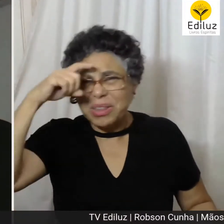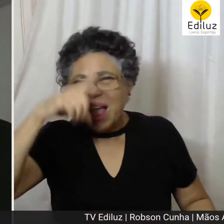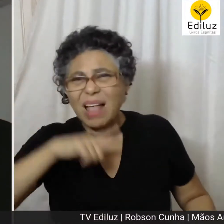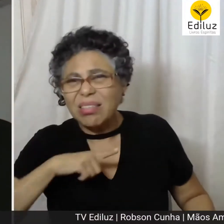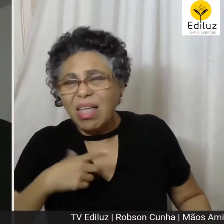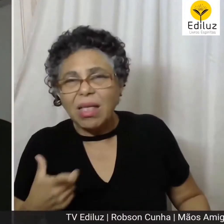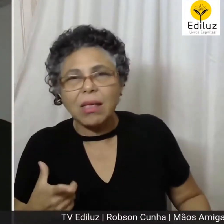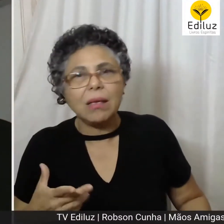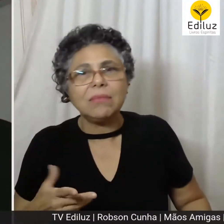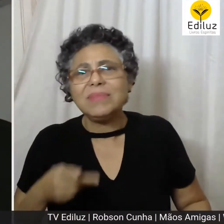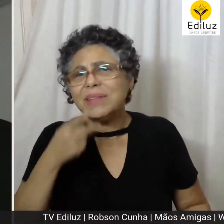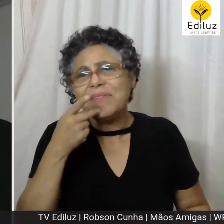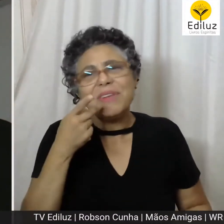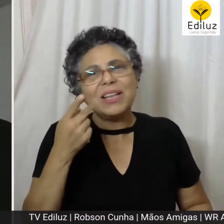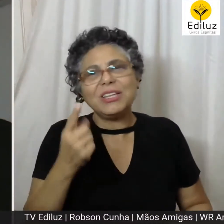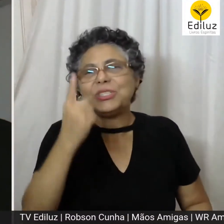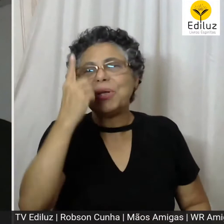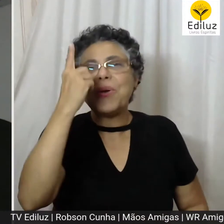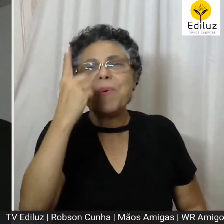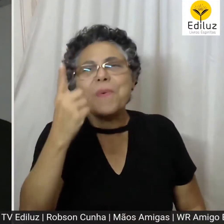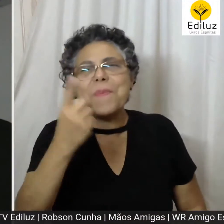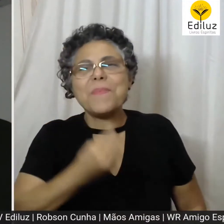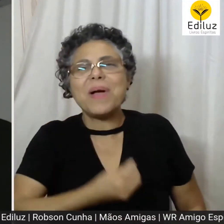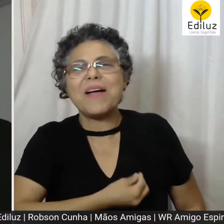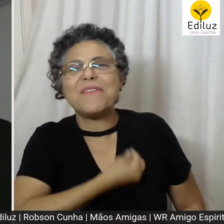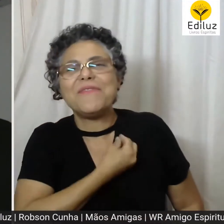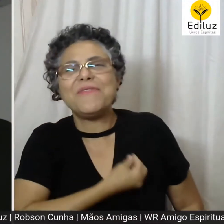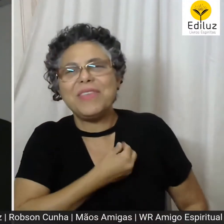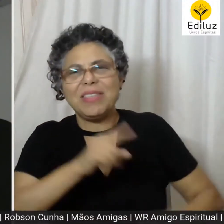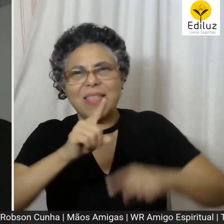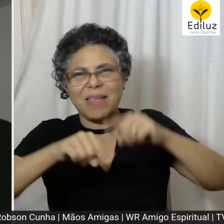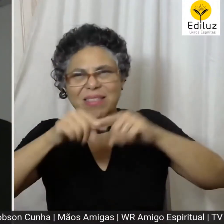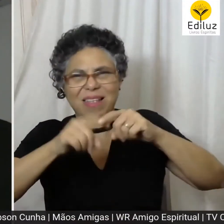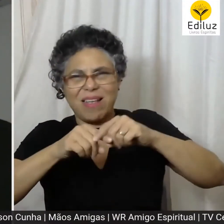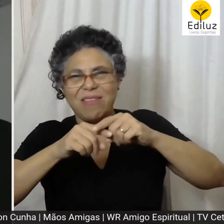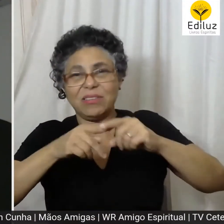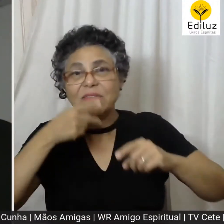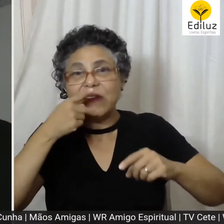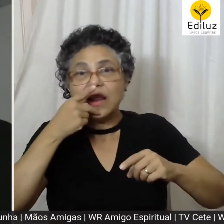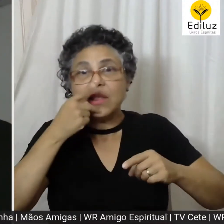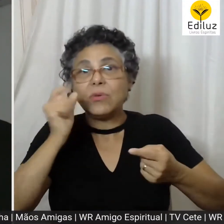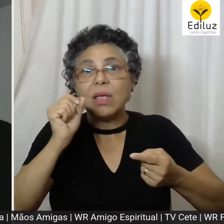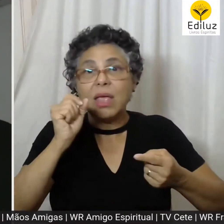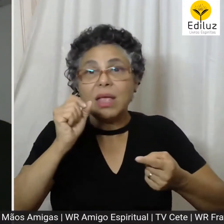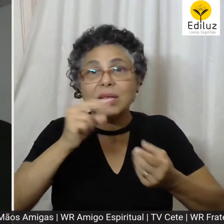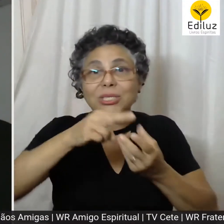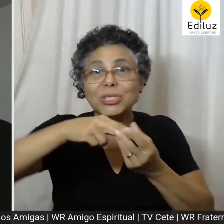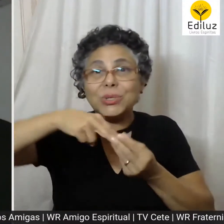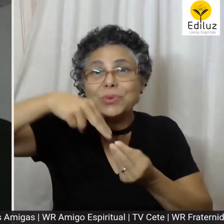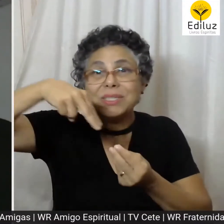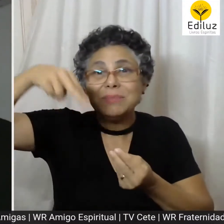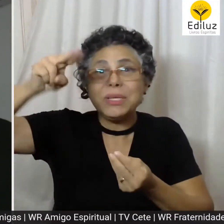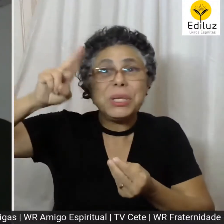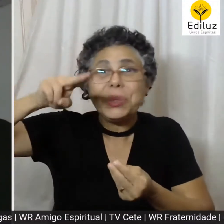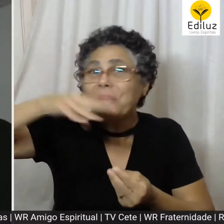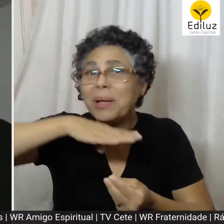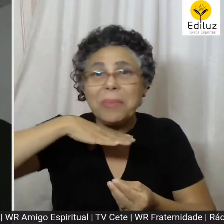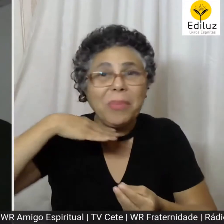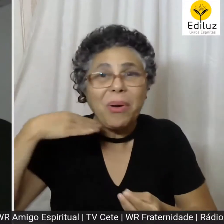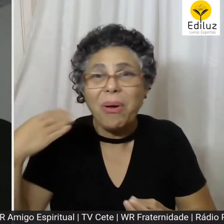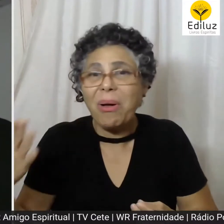de uma existência material, nós estamos falando da imortalidade do espírito. E que